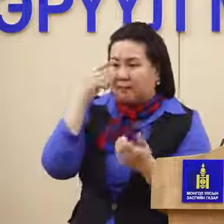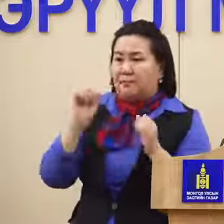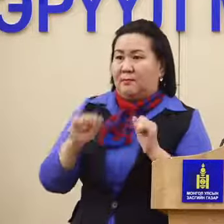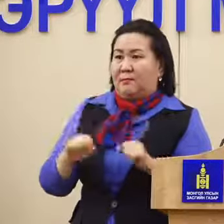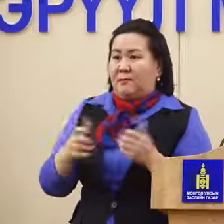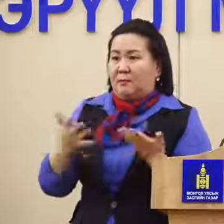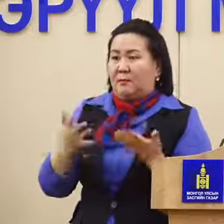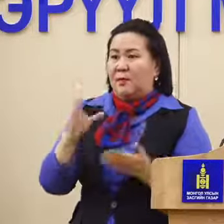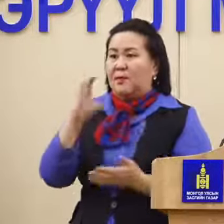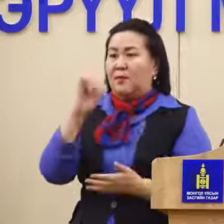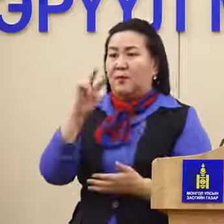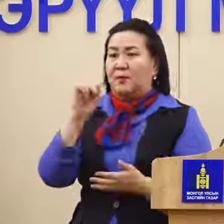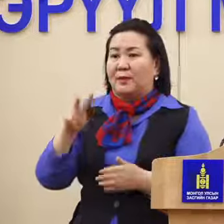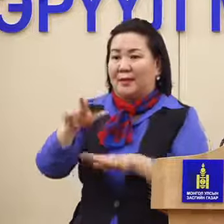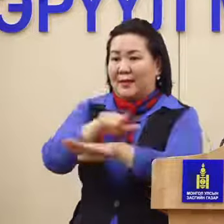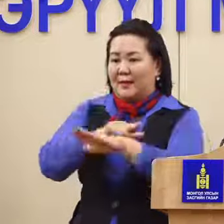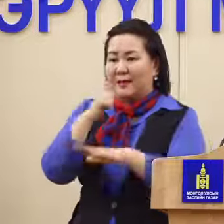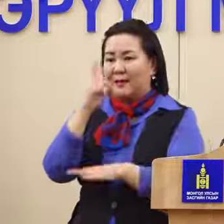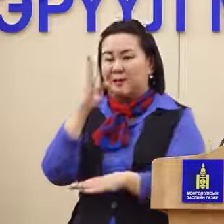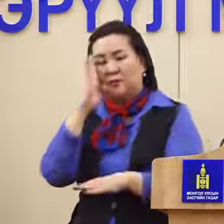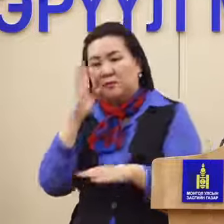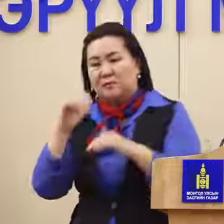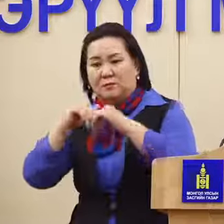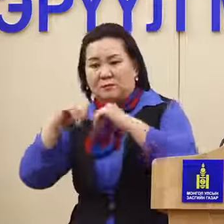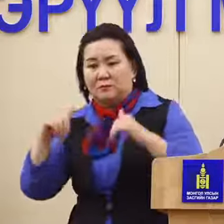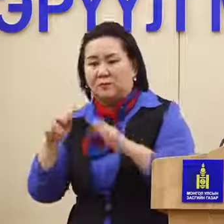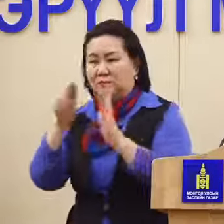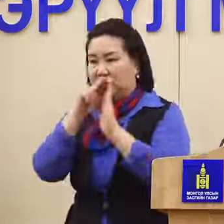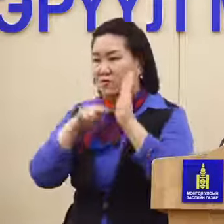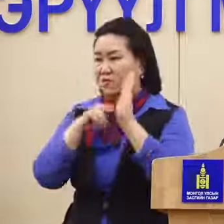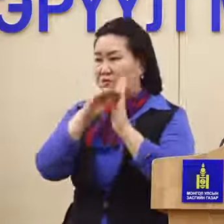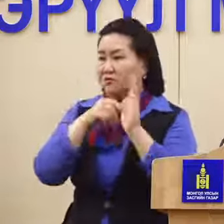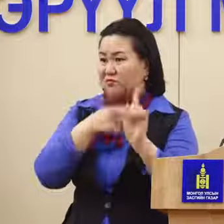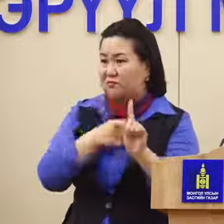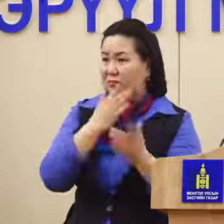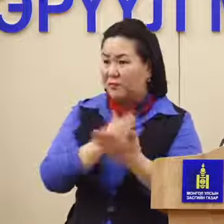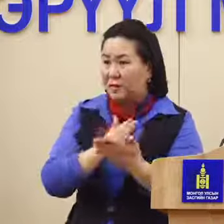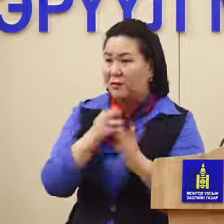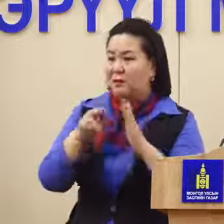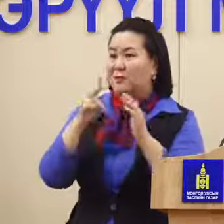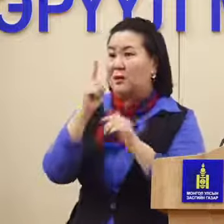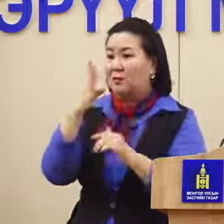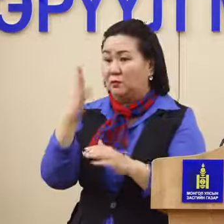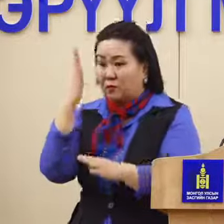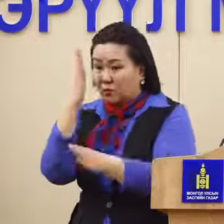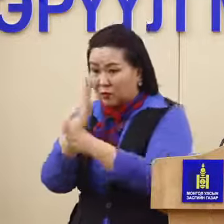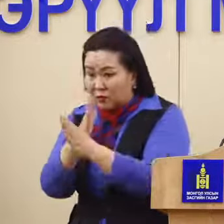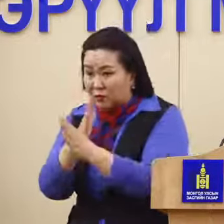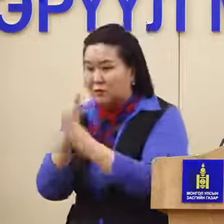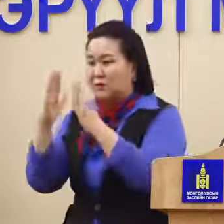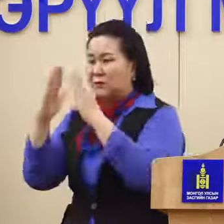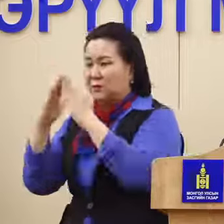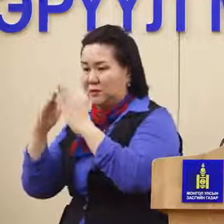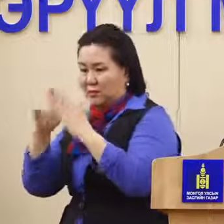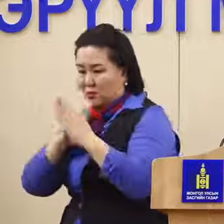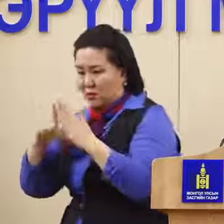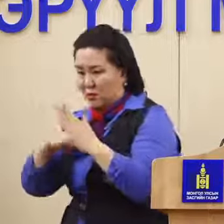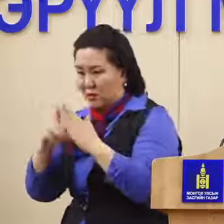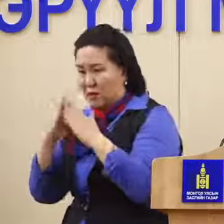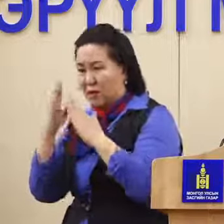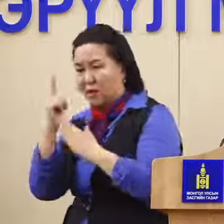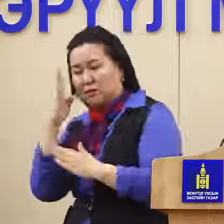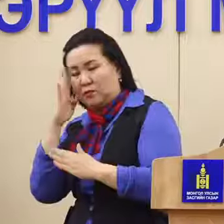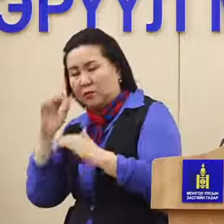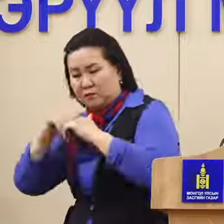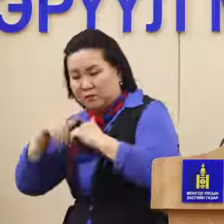мөн одоо соёлын газар бол 14 хоног тусгаарлалт ажиглалтанд байгаа. За энээс цааш нь гарсны дараа гэртээ хүн өөрийгөө 14